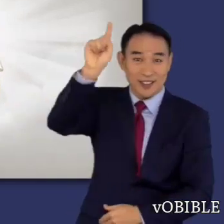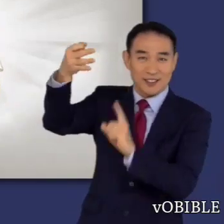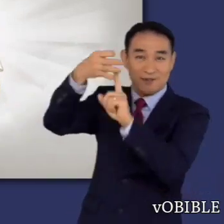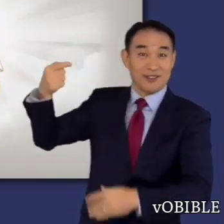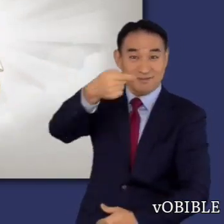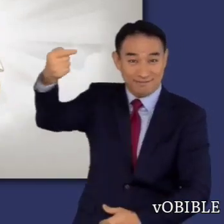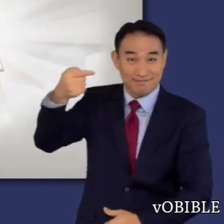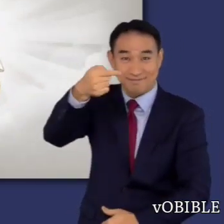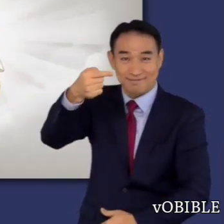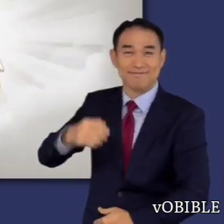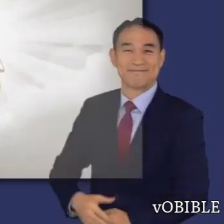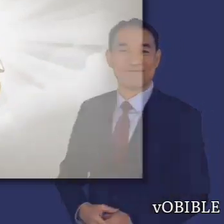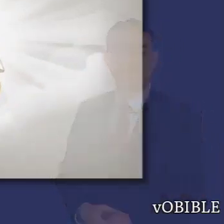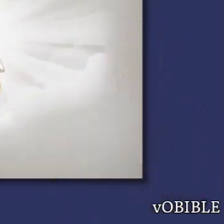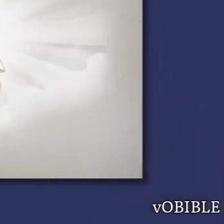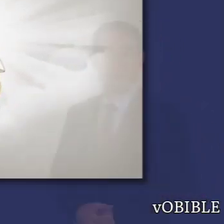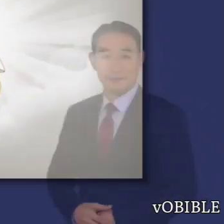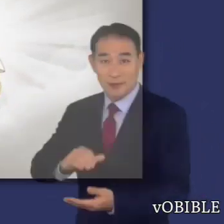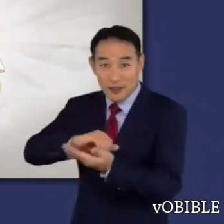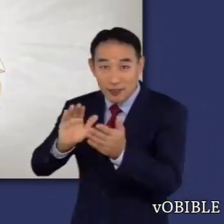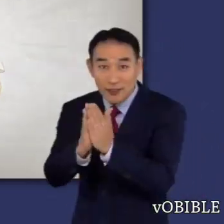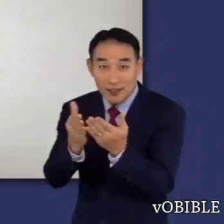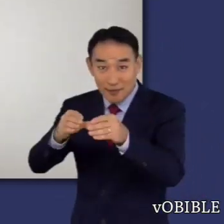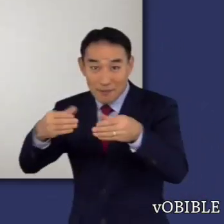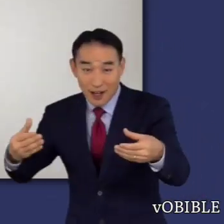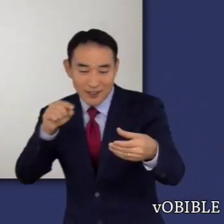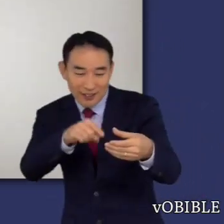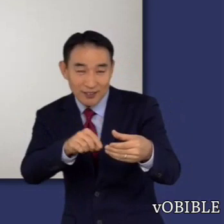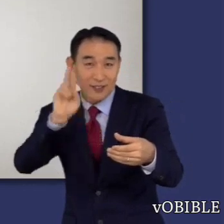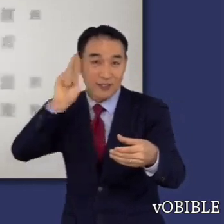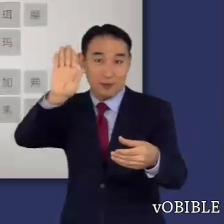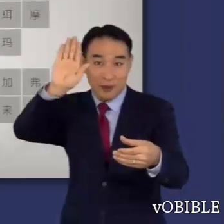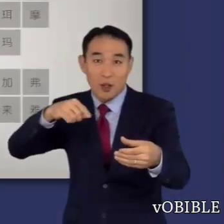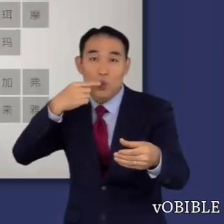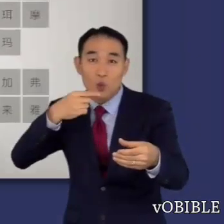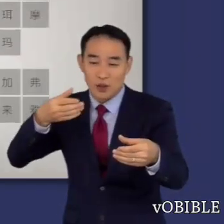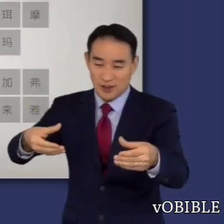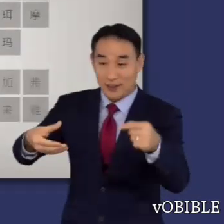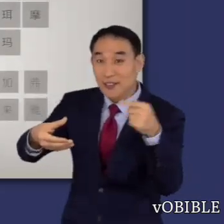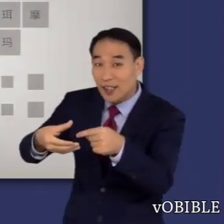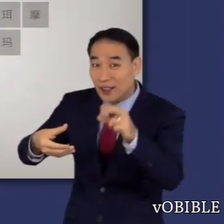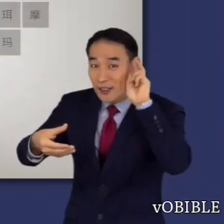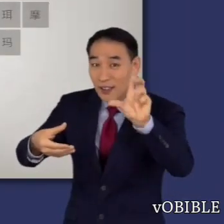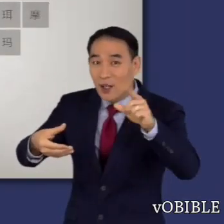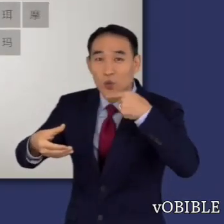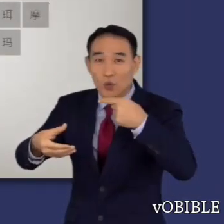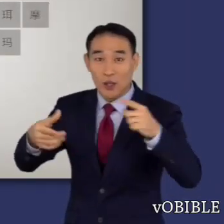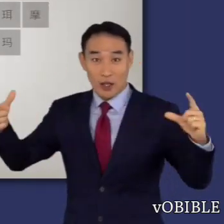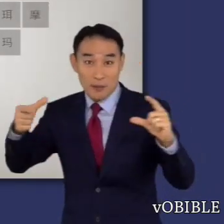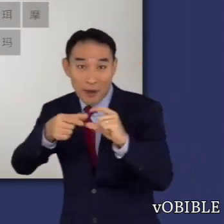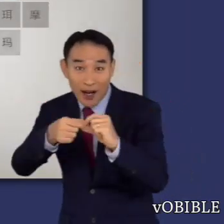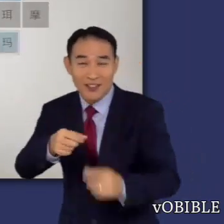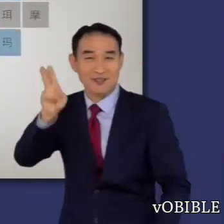国。为了让读者看出耶稣就是应许的弥赛亚，马太福音有很多地方直接